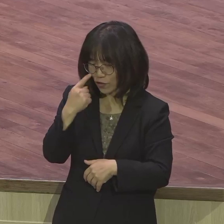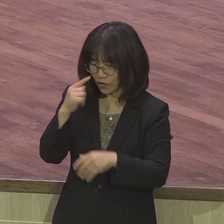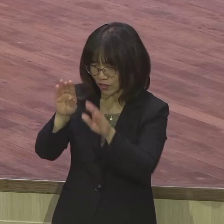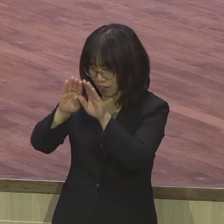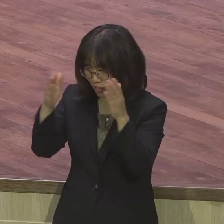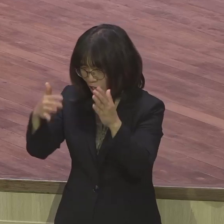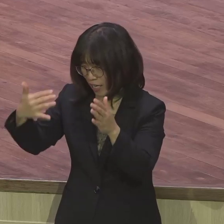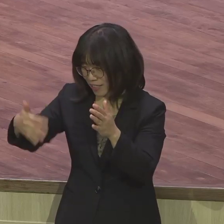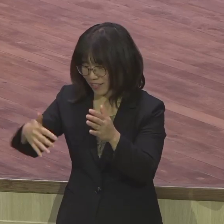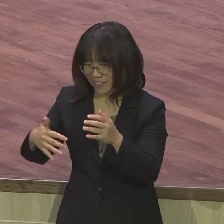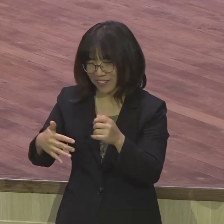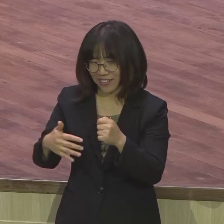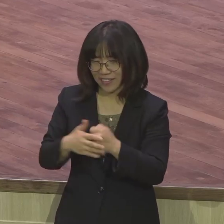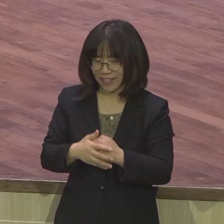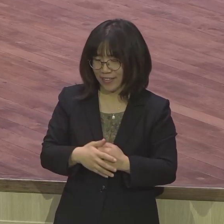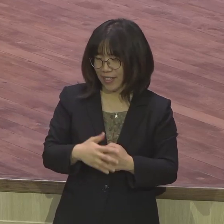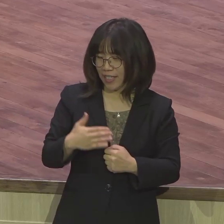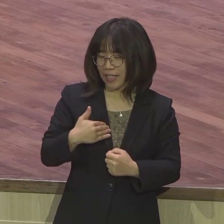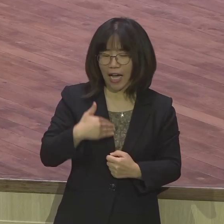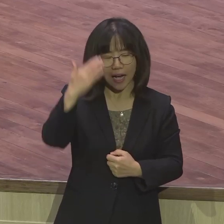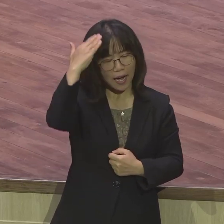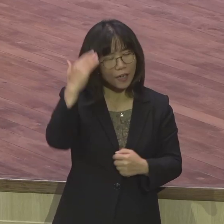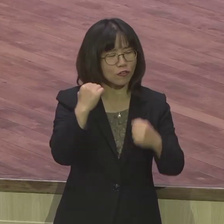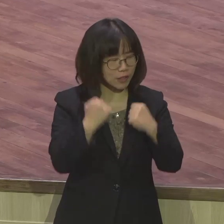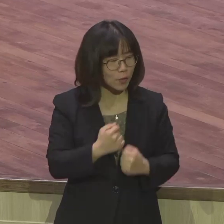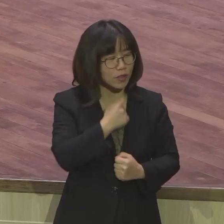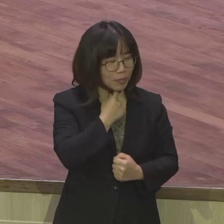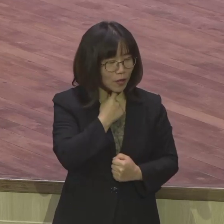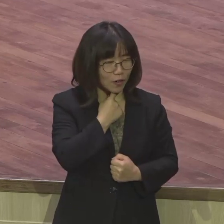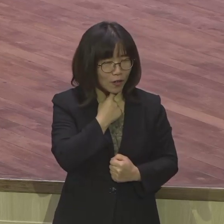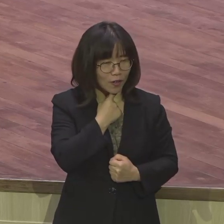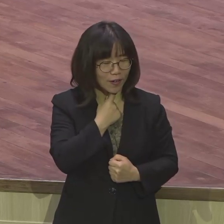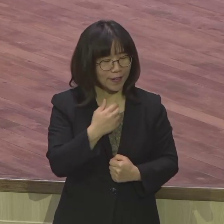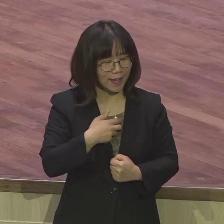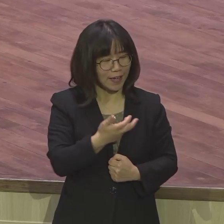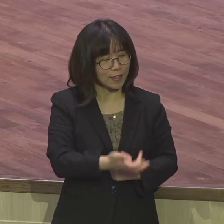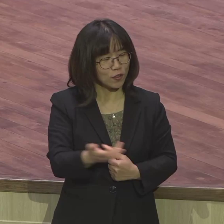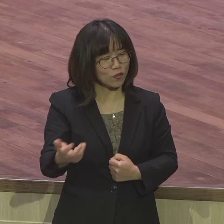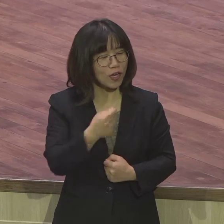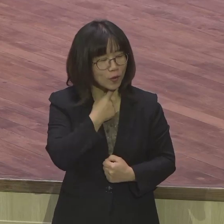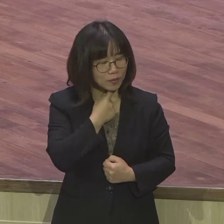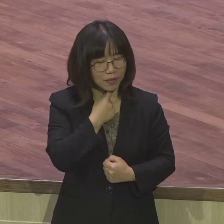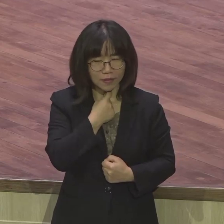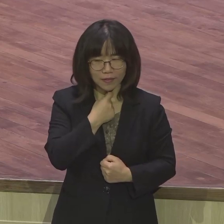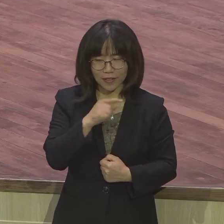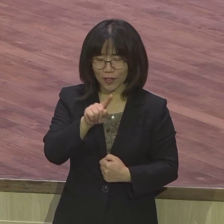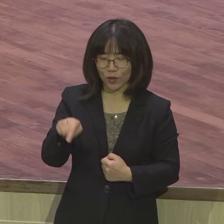그래서 저는 아닙니다. 저는 한국에서 보내겠습니다. 그리고 저는 순회 선교사 하겠습니다. 그래 얘기했죠.